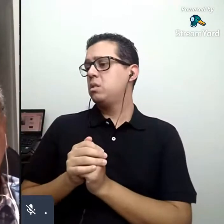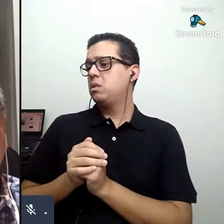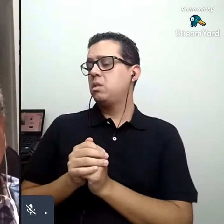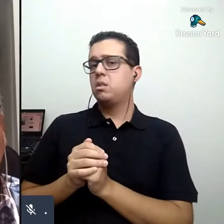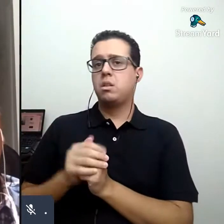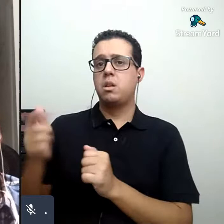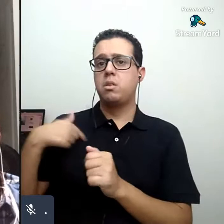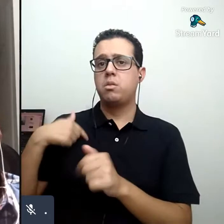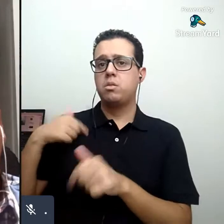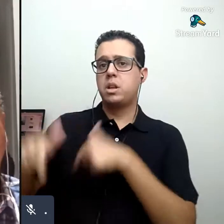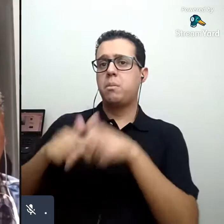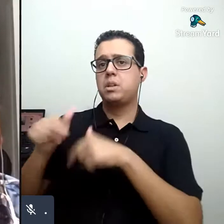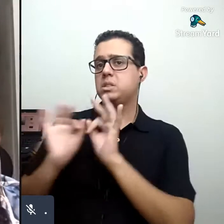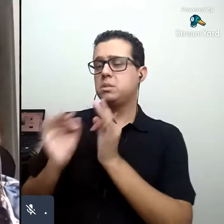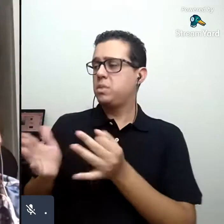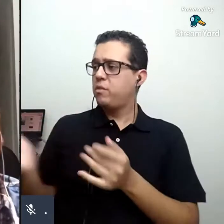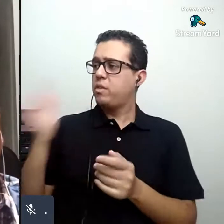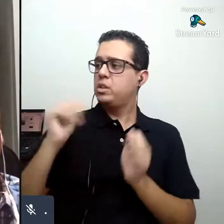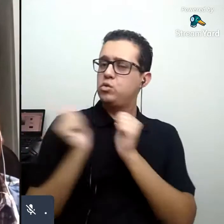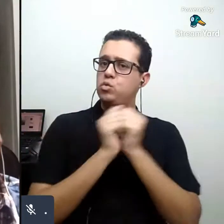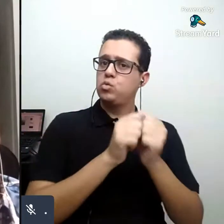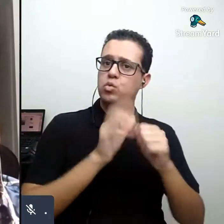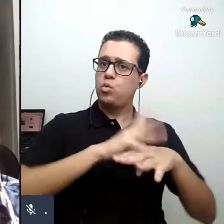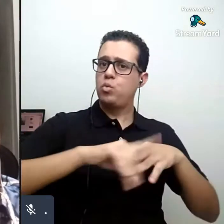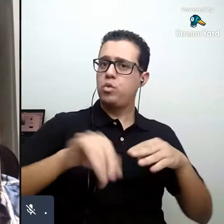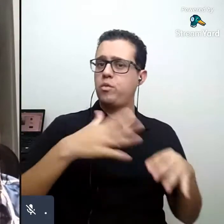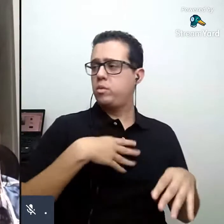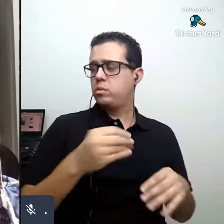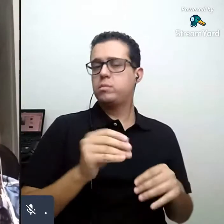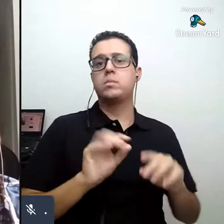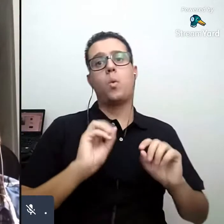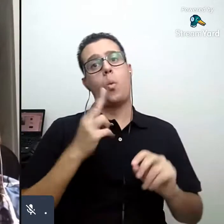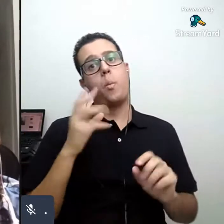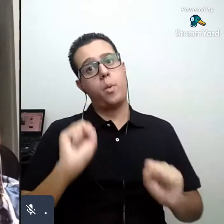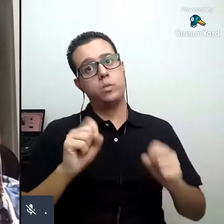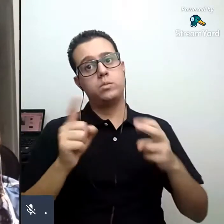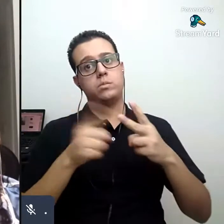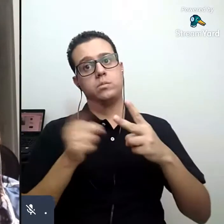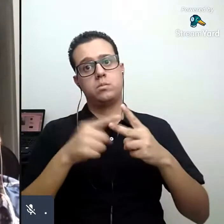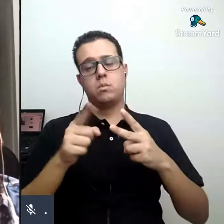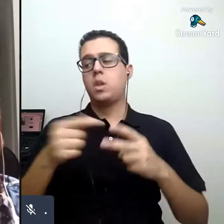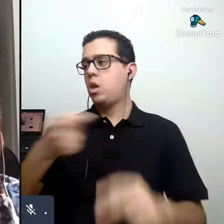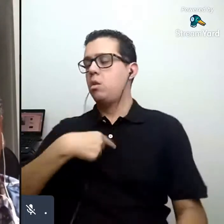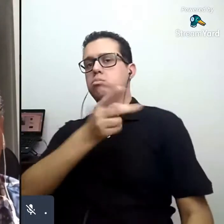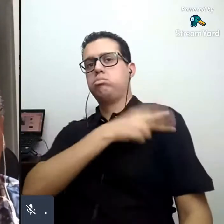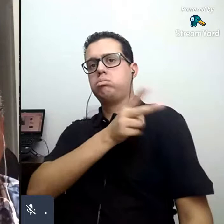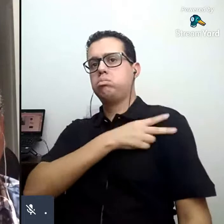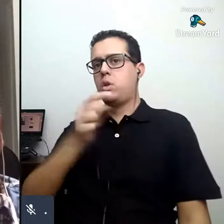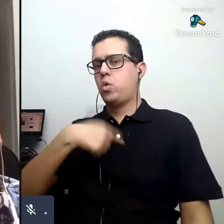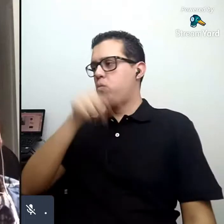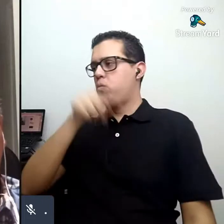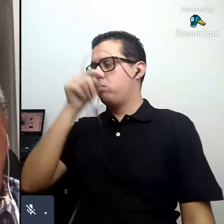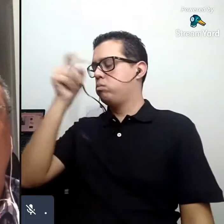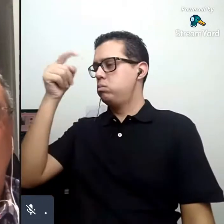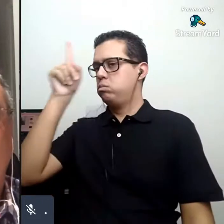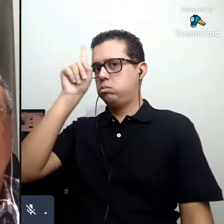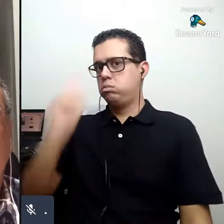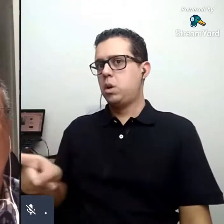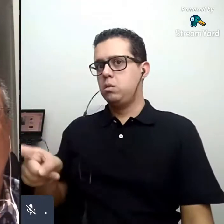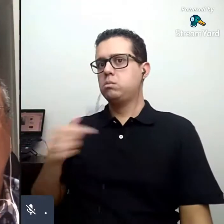poderia usar do poder dele, poder de oficial da região, coberto